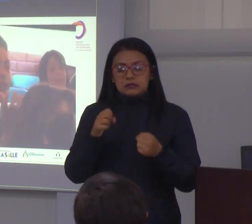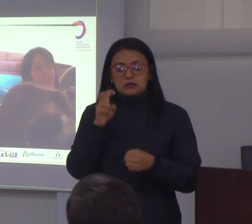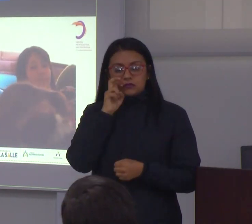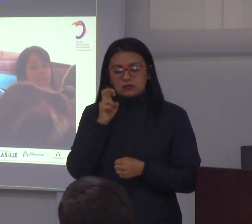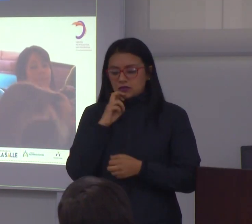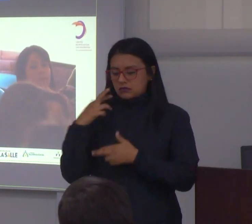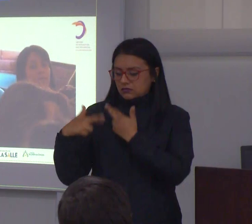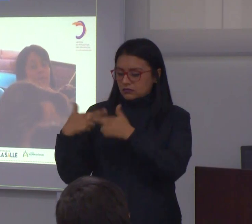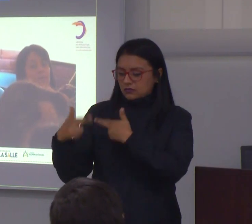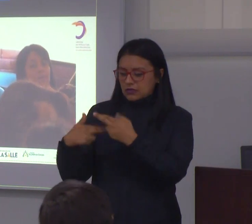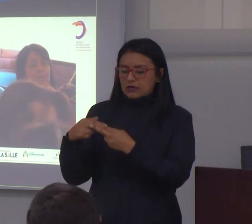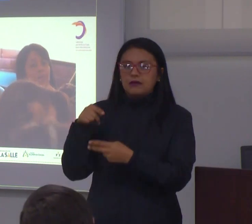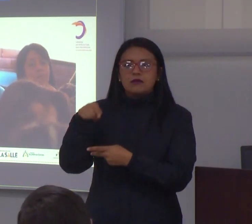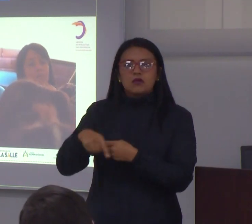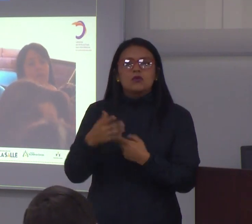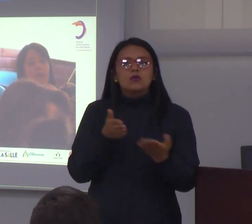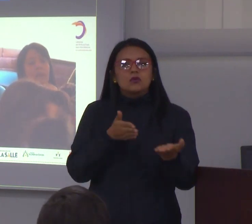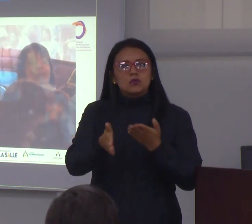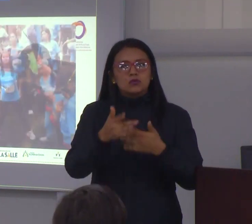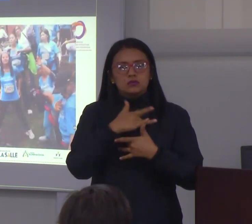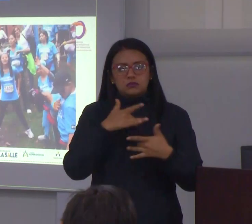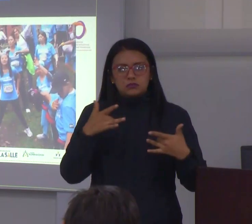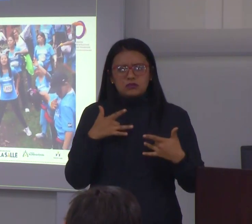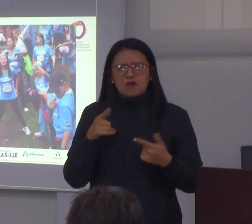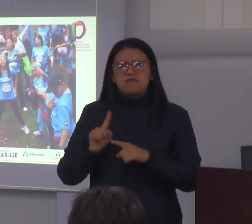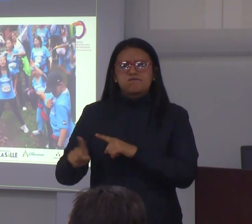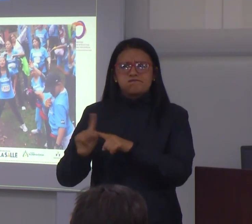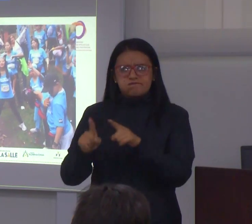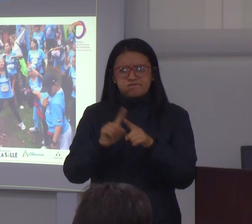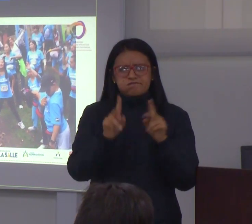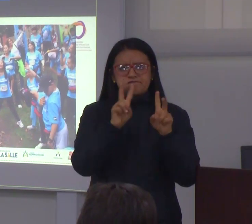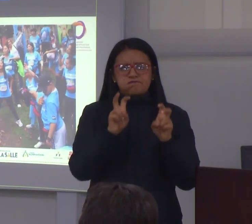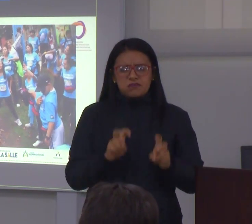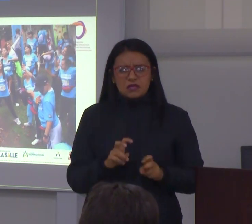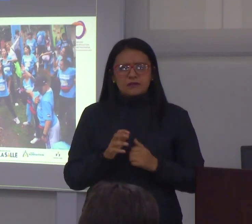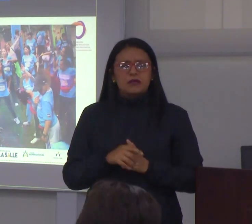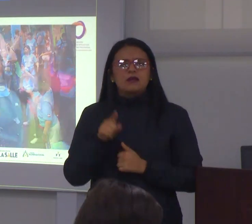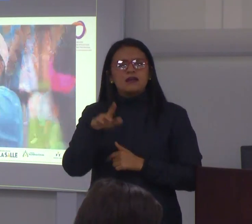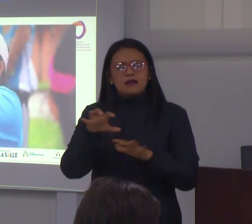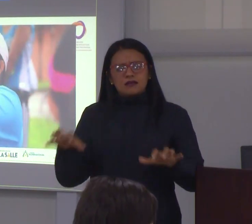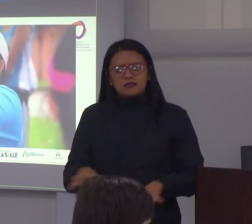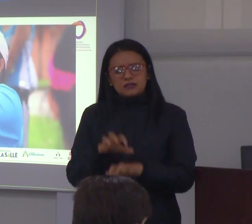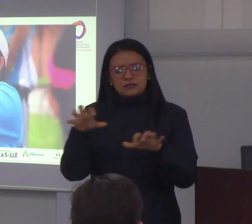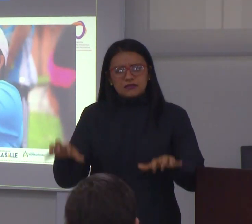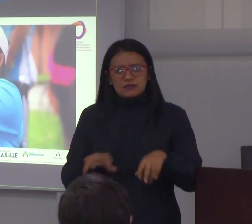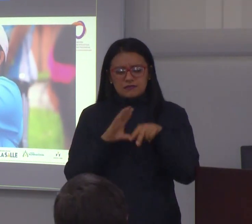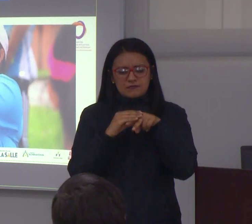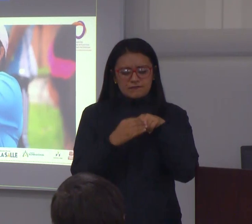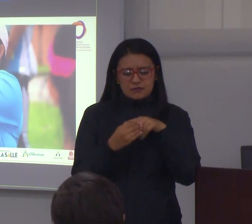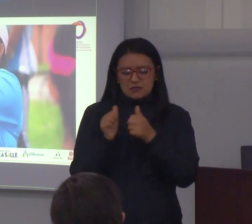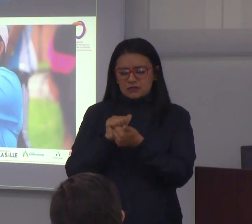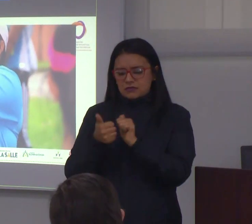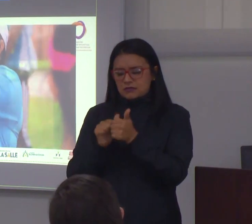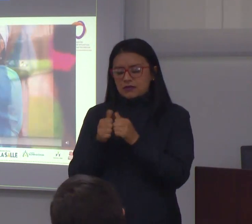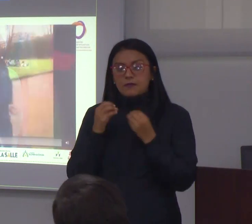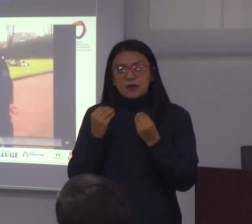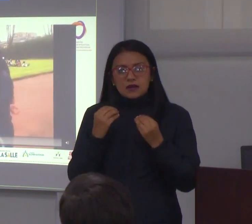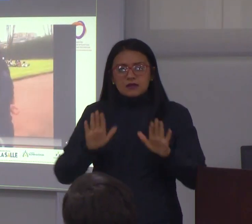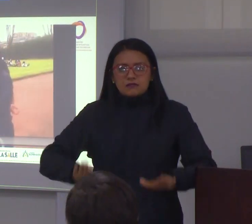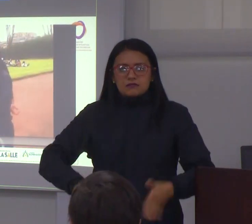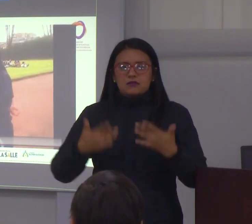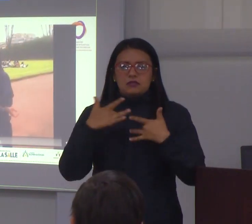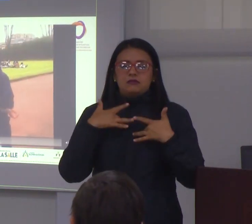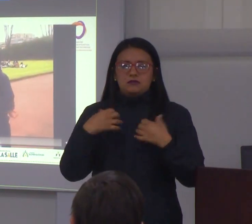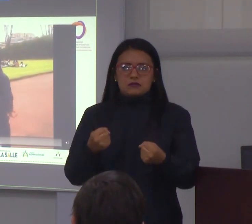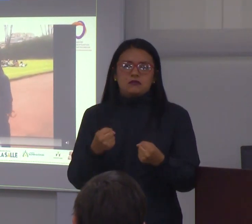y reproductiva, uso de servicios de salud, entre otros temas. Se realizan actividades físicas y deportivas para mejorar su